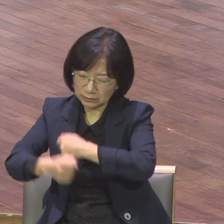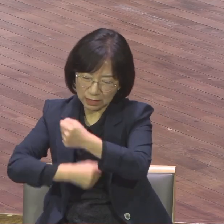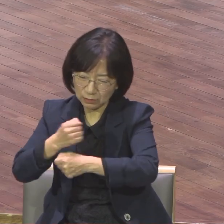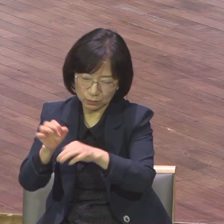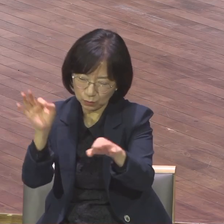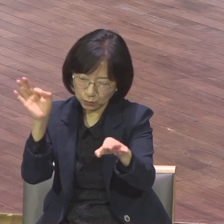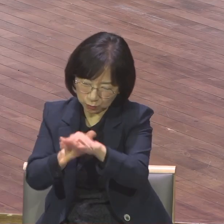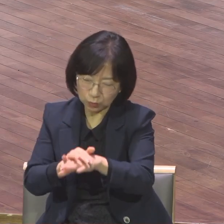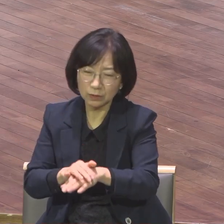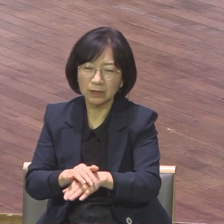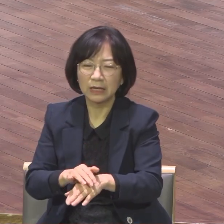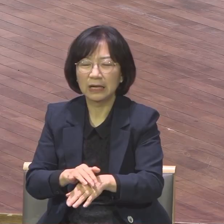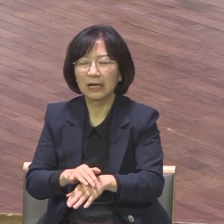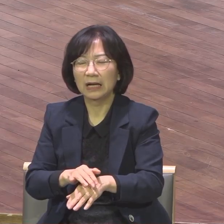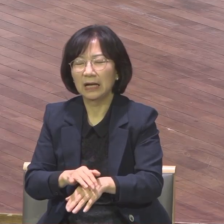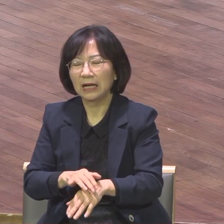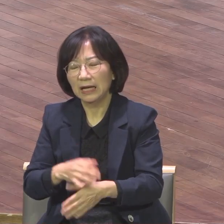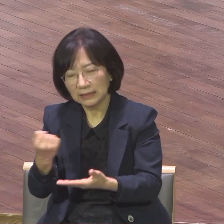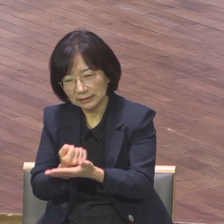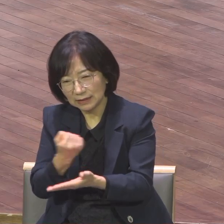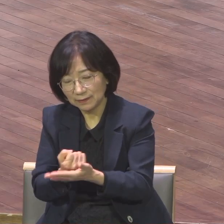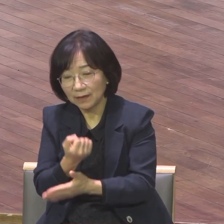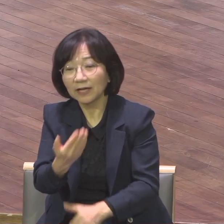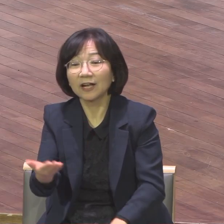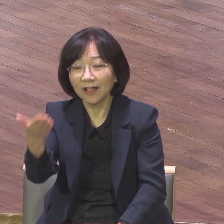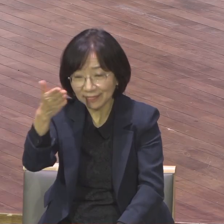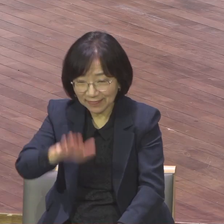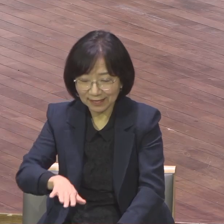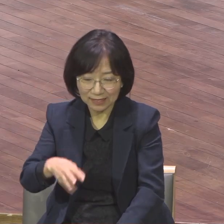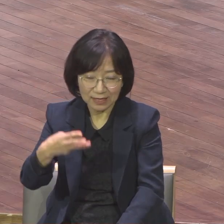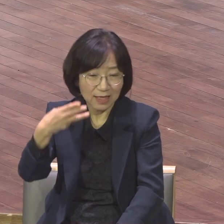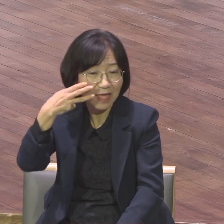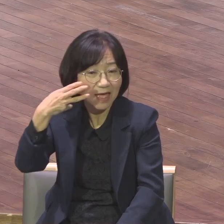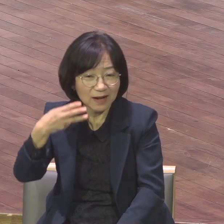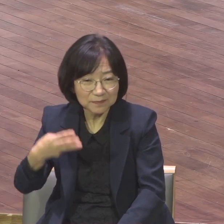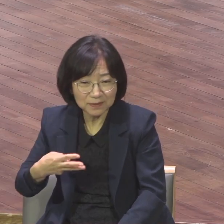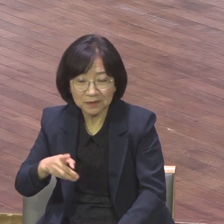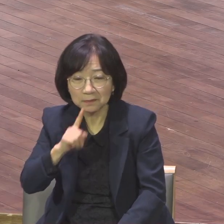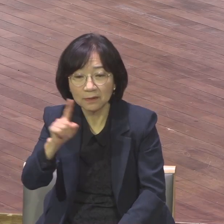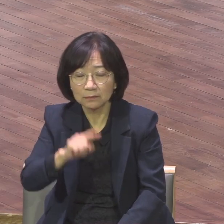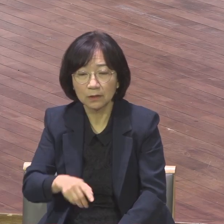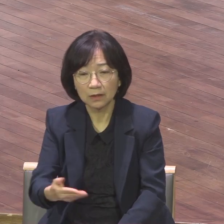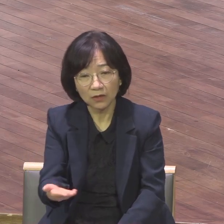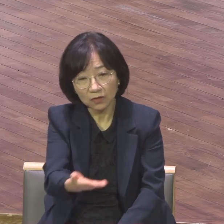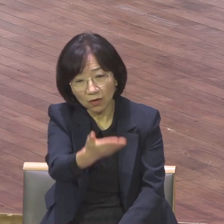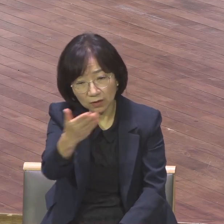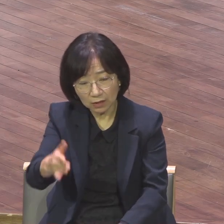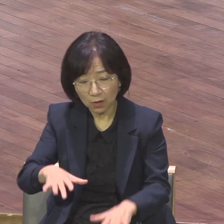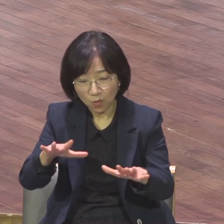아프지만은 예레미야가 강조하는 것이 뭐냐면, 너희들이 왜 포로로 잡혀간지 아냐?